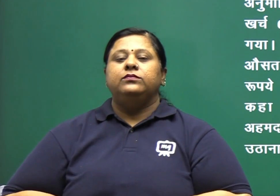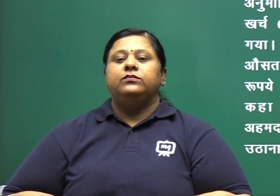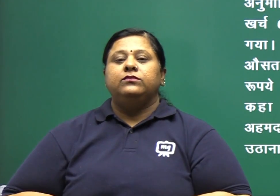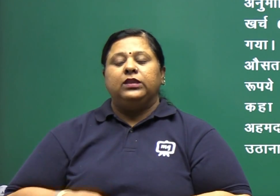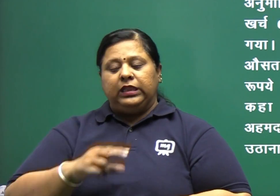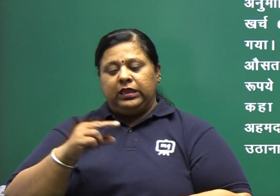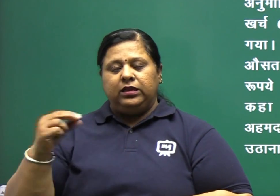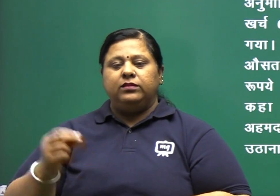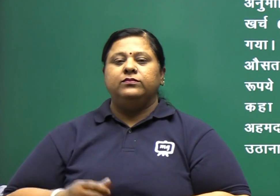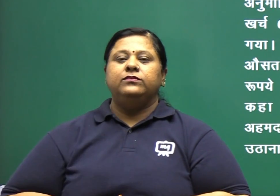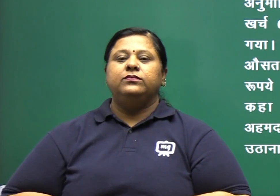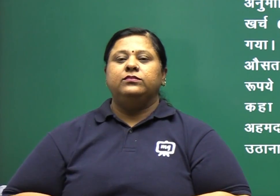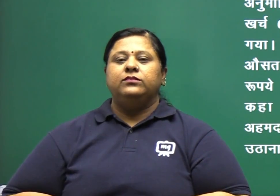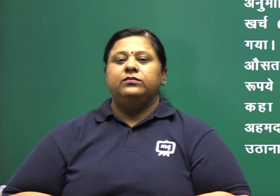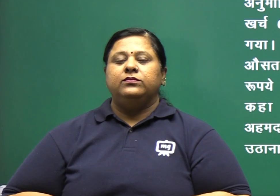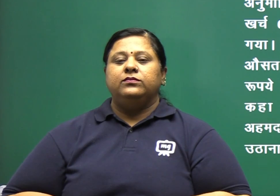तथा